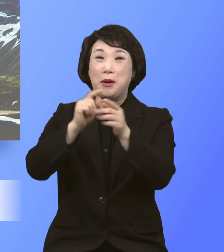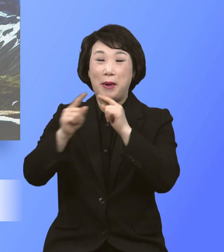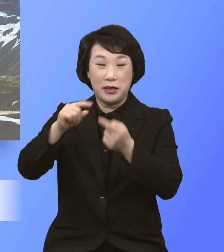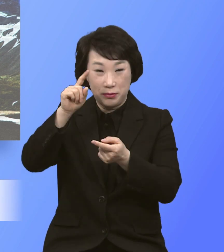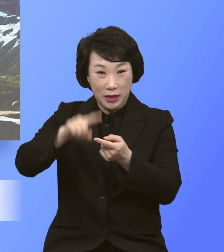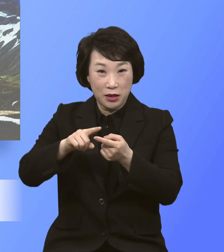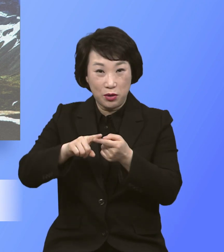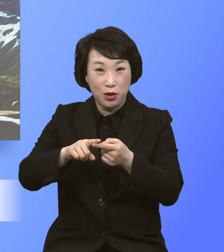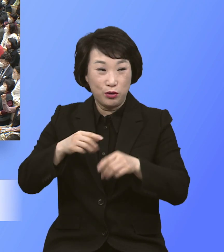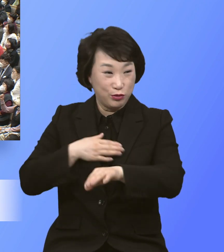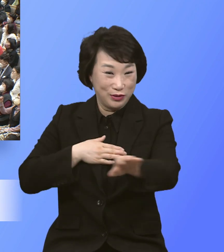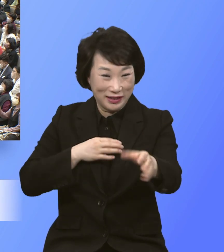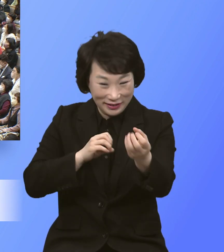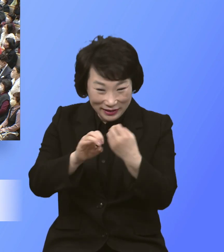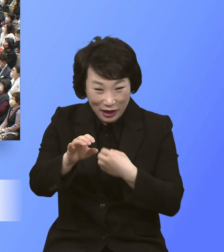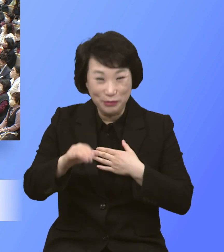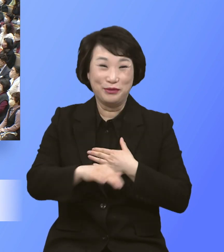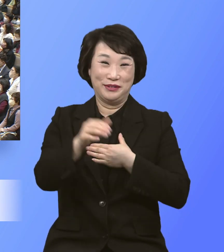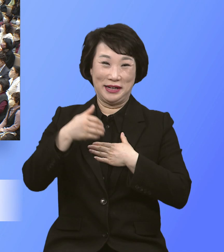말씀이 이루어지는 거